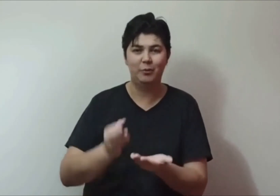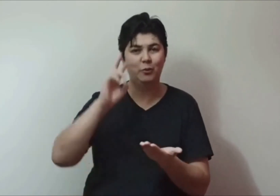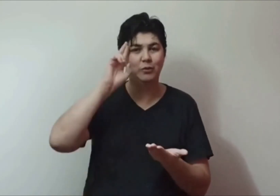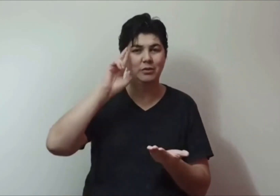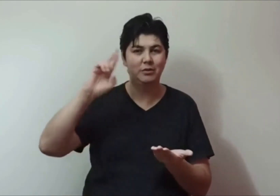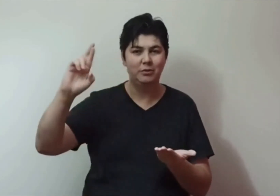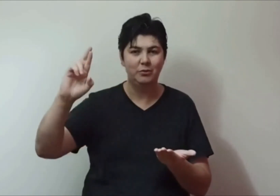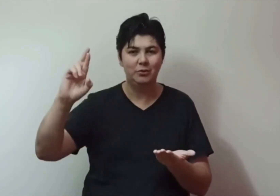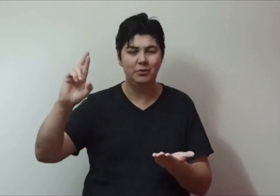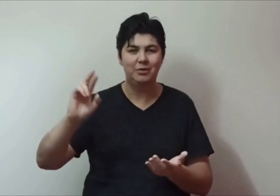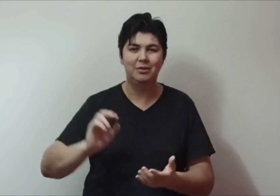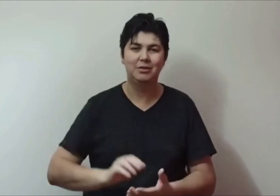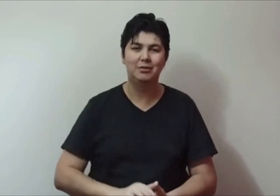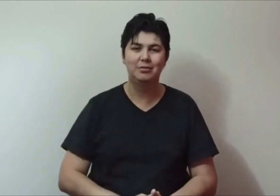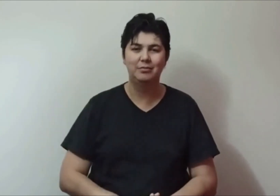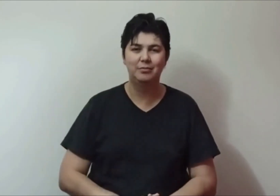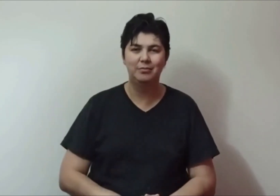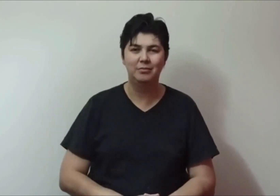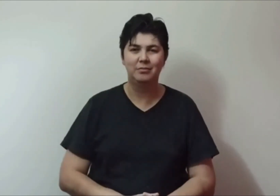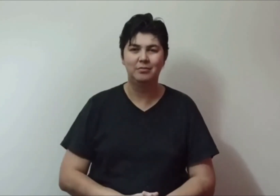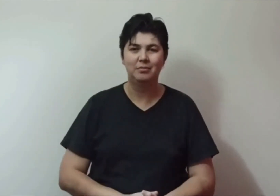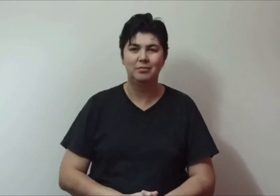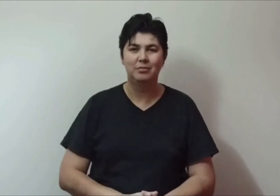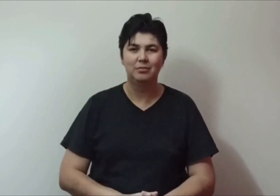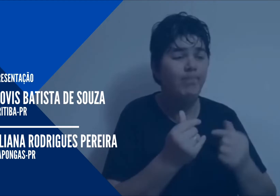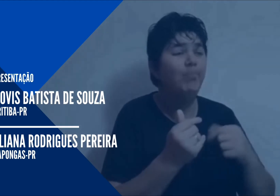a palavra do senhor